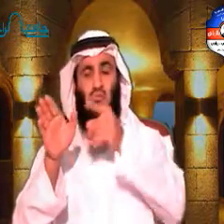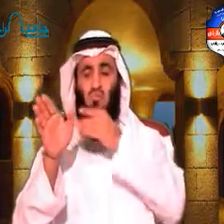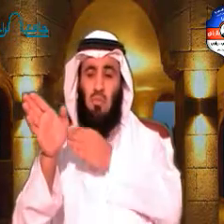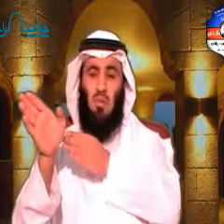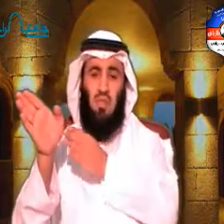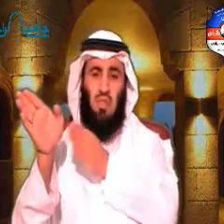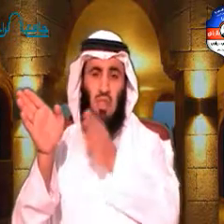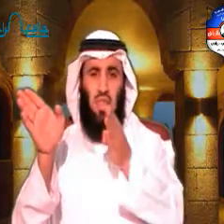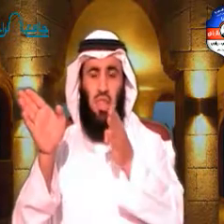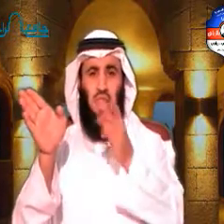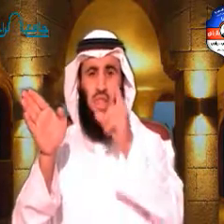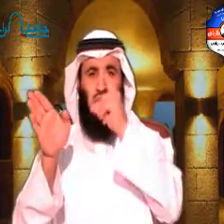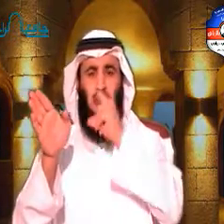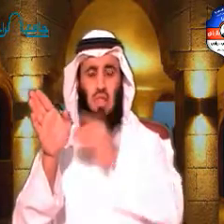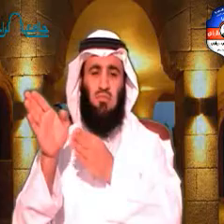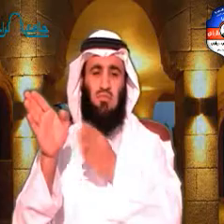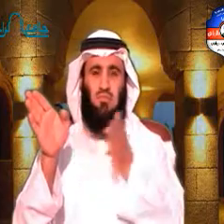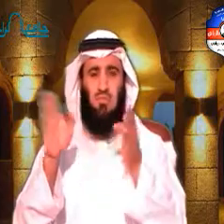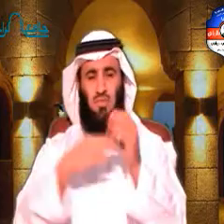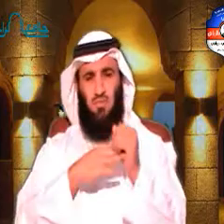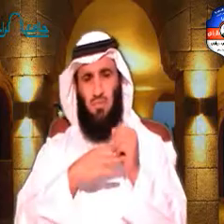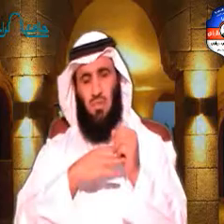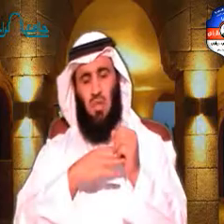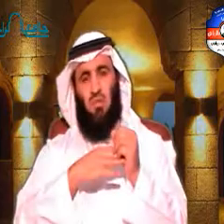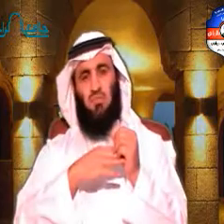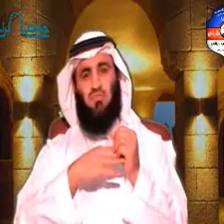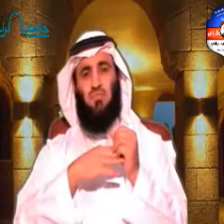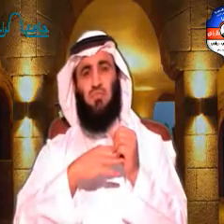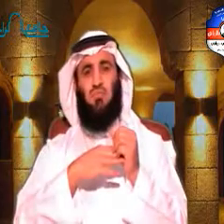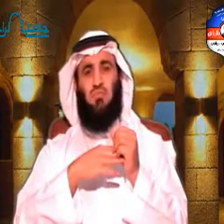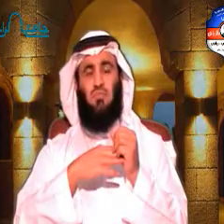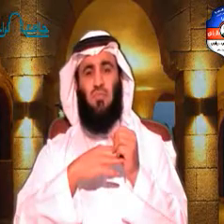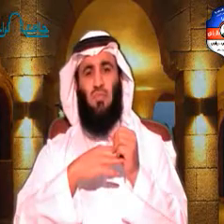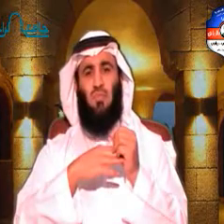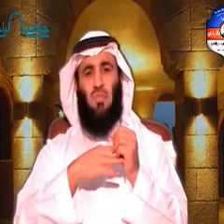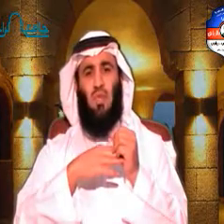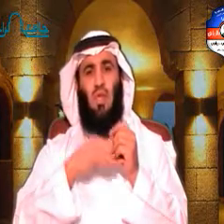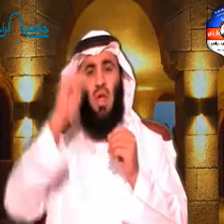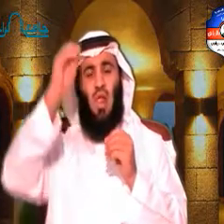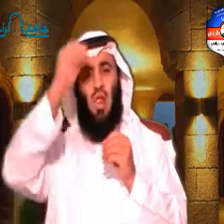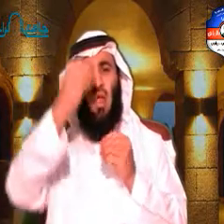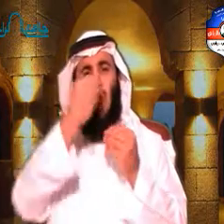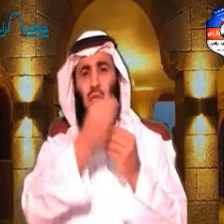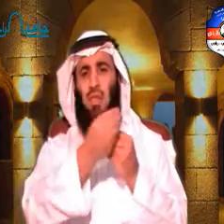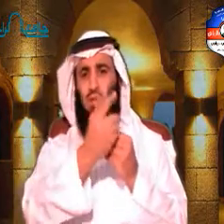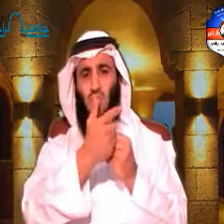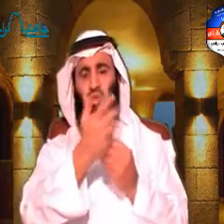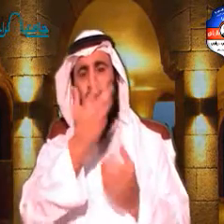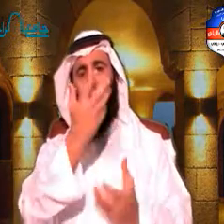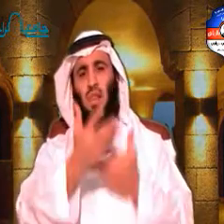المؤمنين ولاه الله ما تولى وأصلاه جهنم وساءت مصيرا.